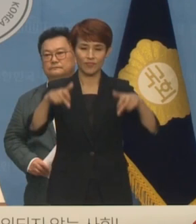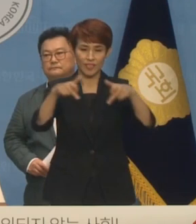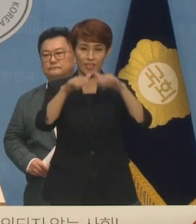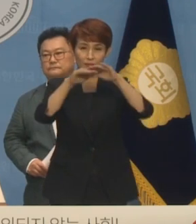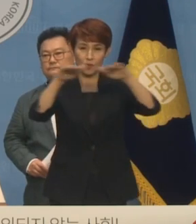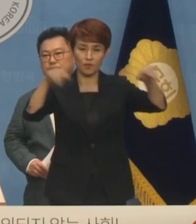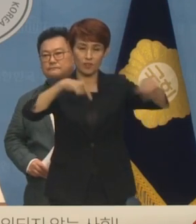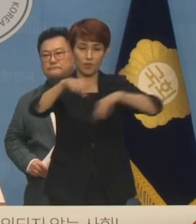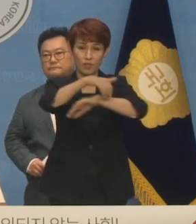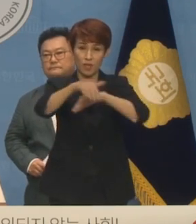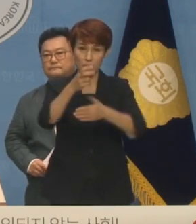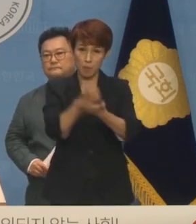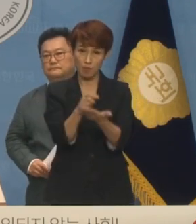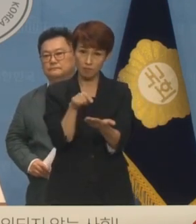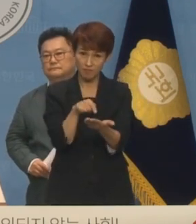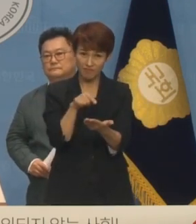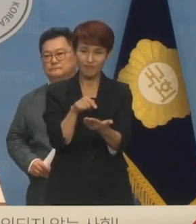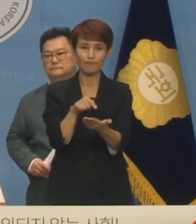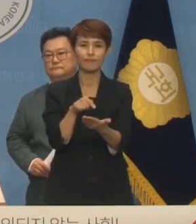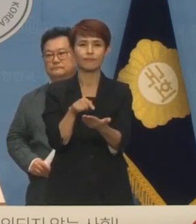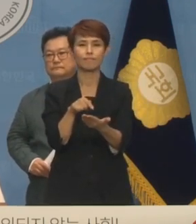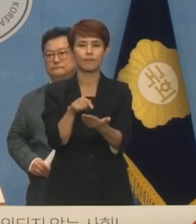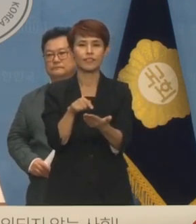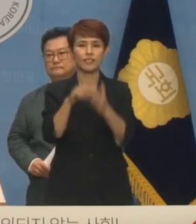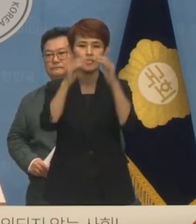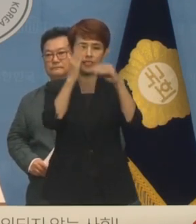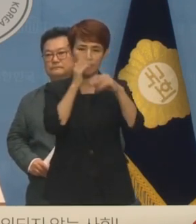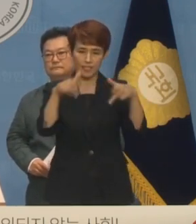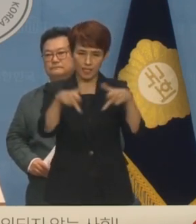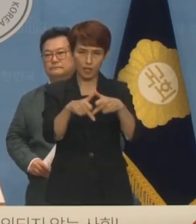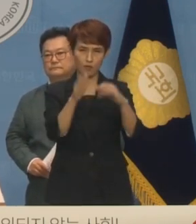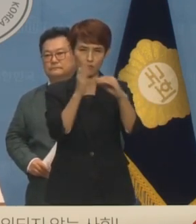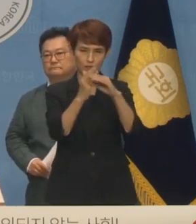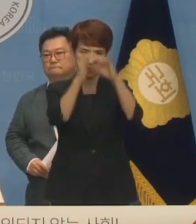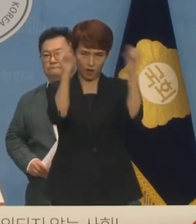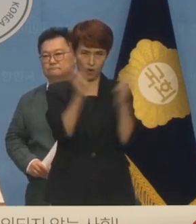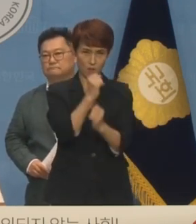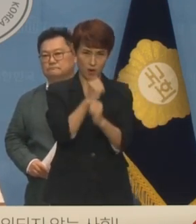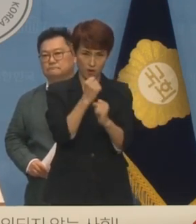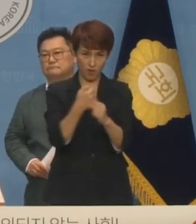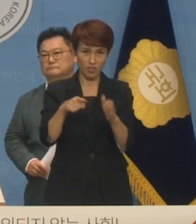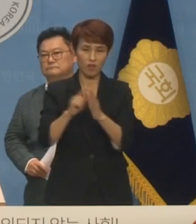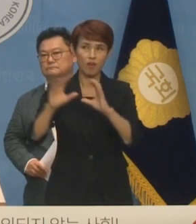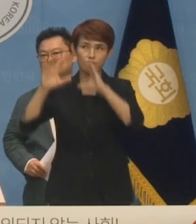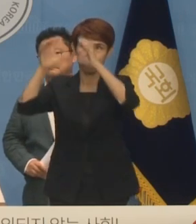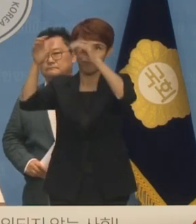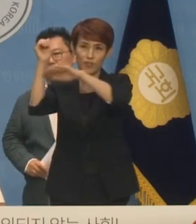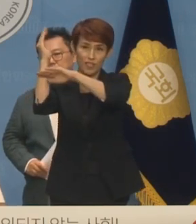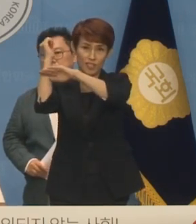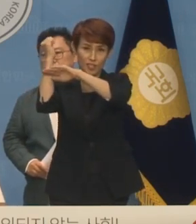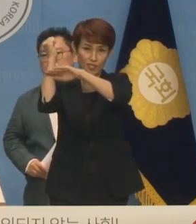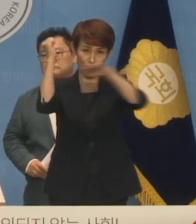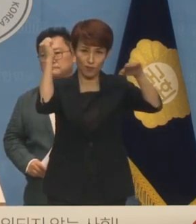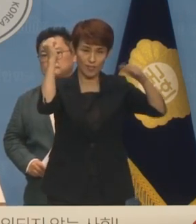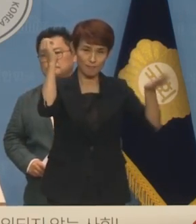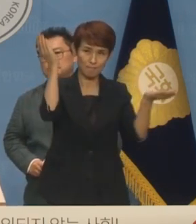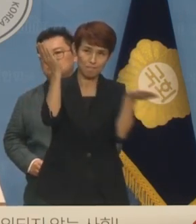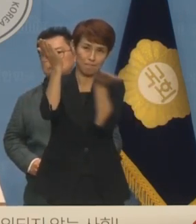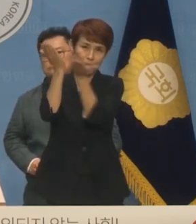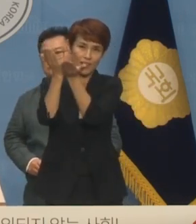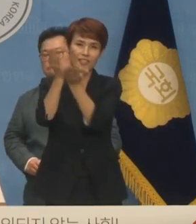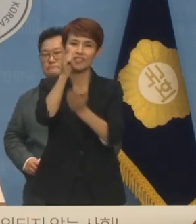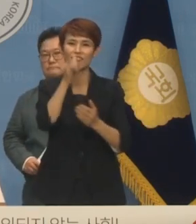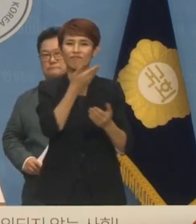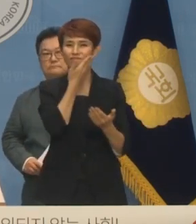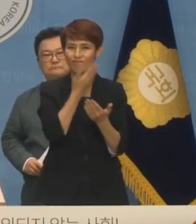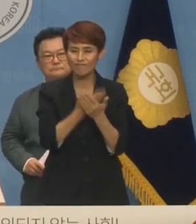장애평등 정책법안이 장애 주류화 실현을 통해 우리 사회가 글로벌 스탠더드에 맞춰 나가기 위한 의미 있는